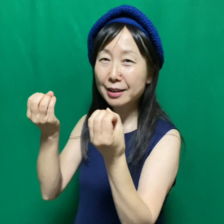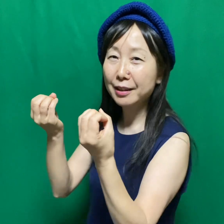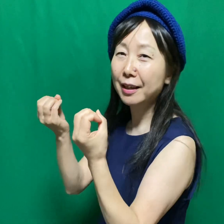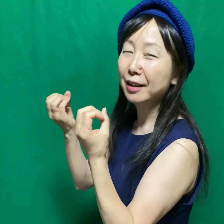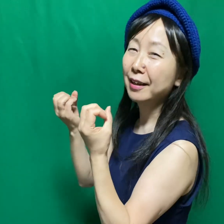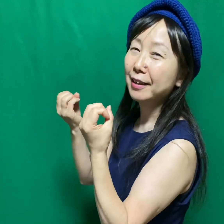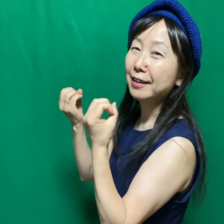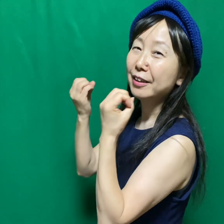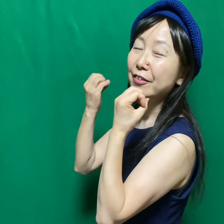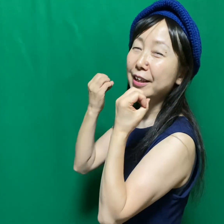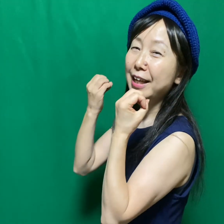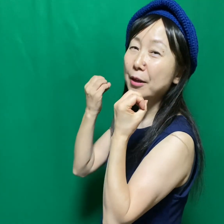ね。これで